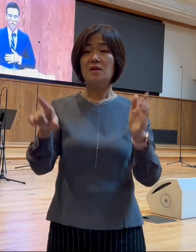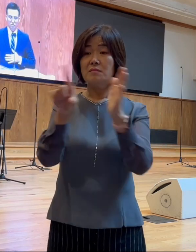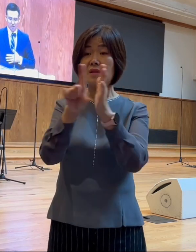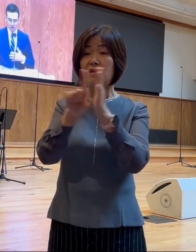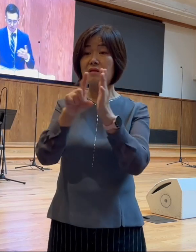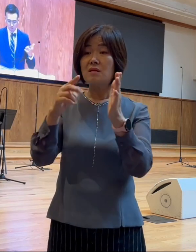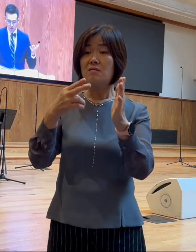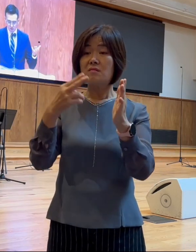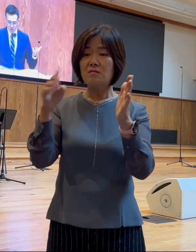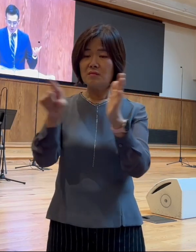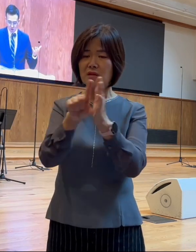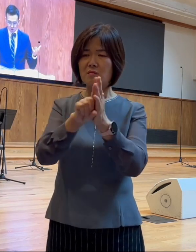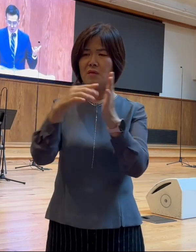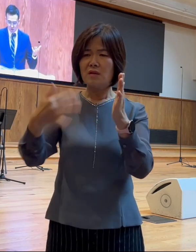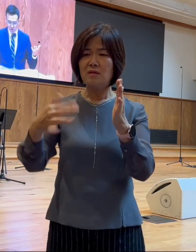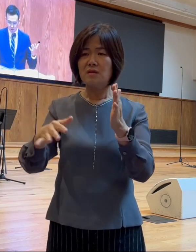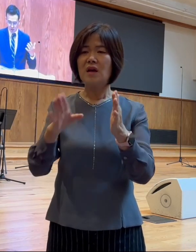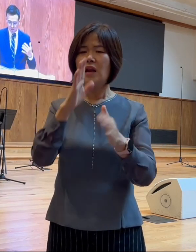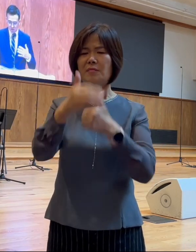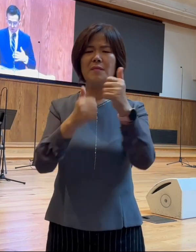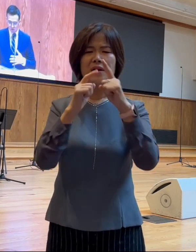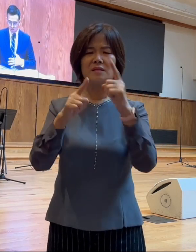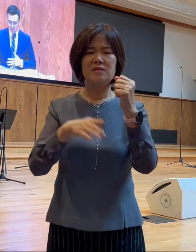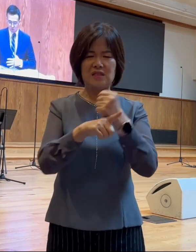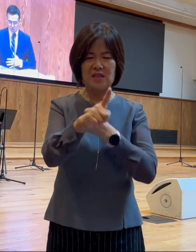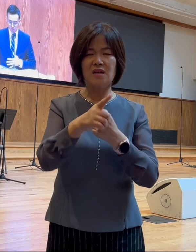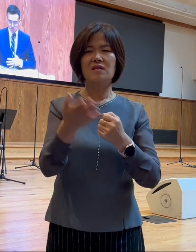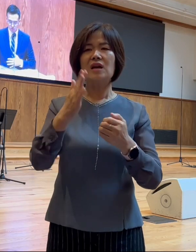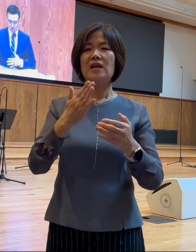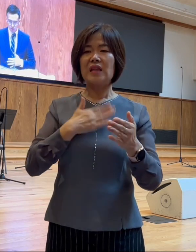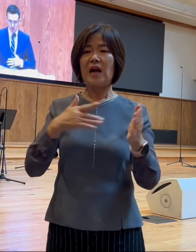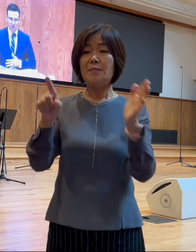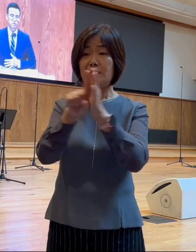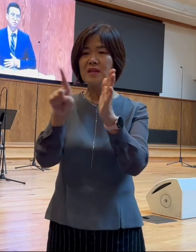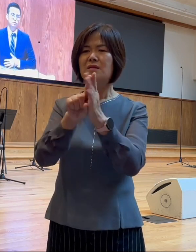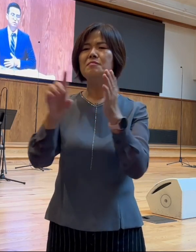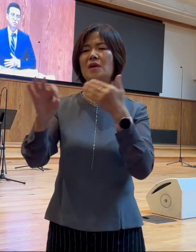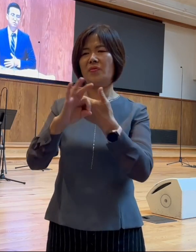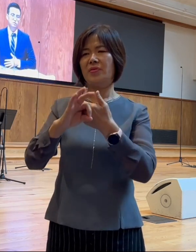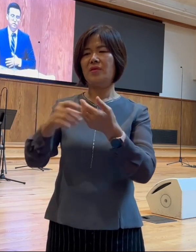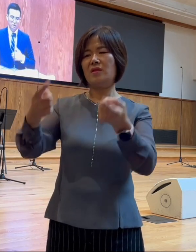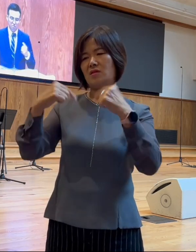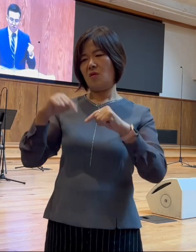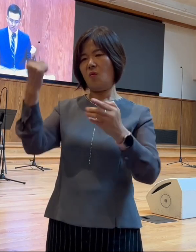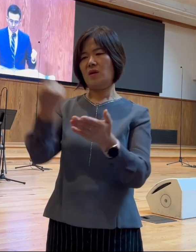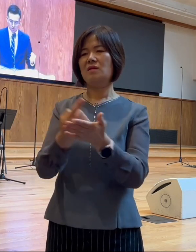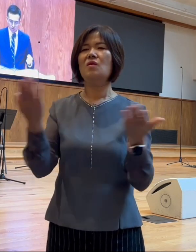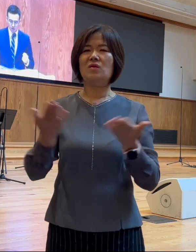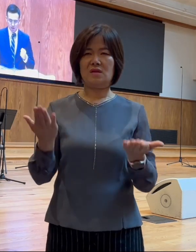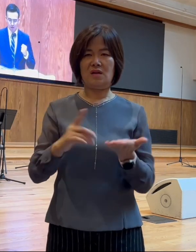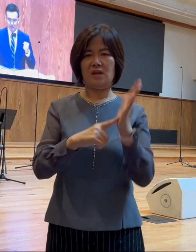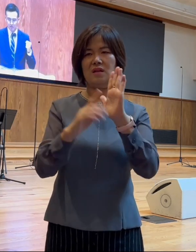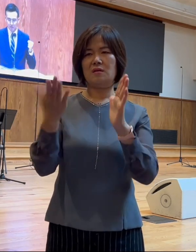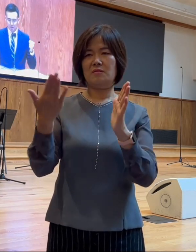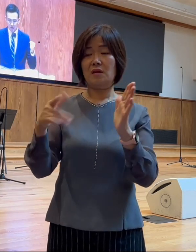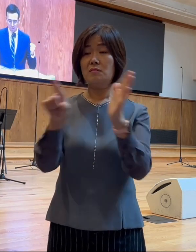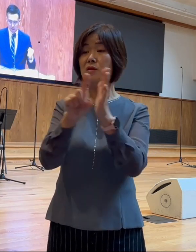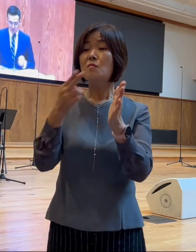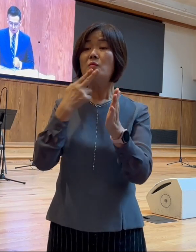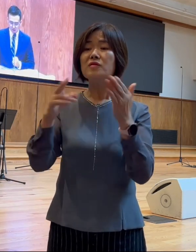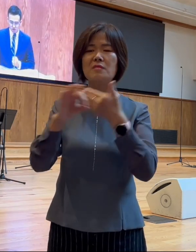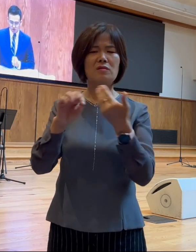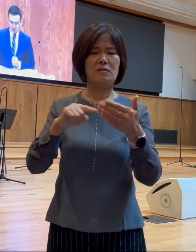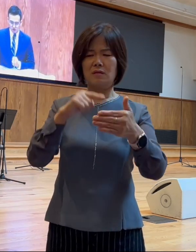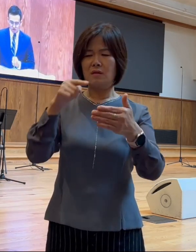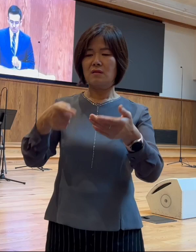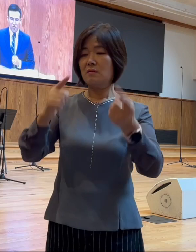진리이지만 내가 믿기 전까지는 내 삶에 들어와서 본격적으로 역사하지 않는 거예요. 내가 믿음으로 그 말씀을